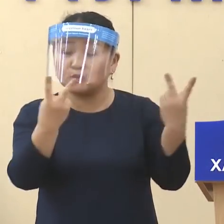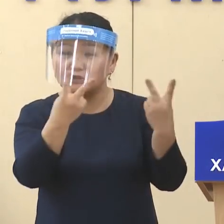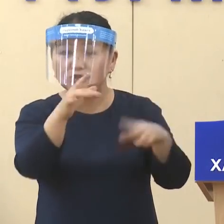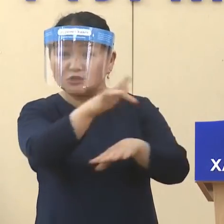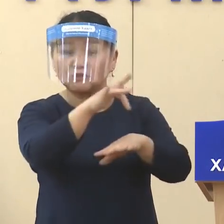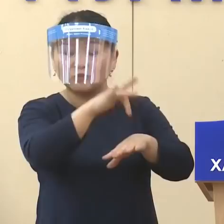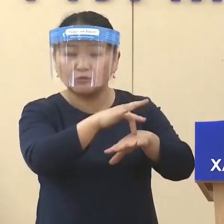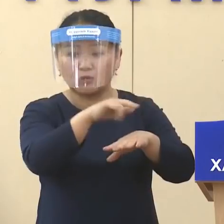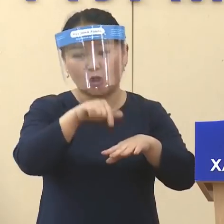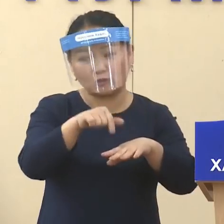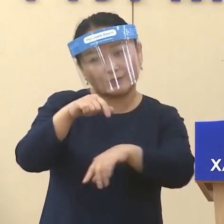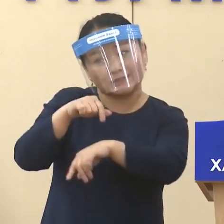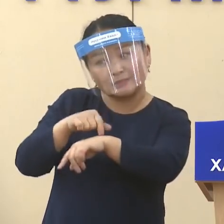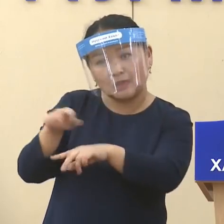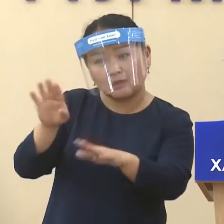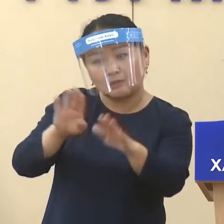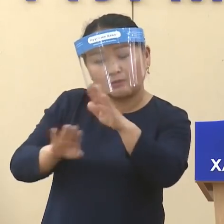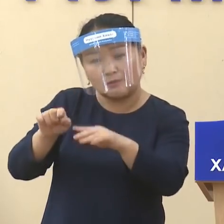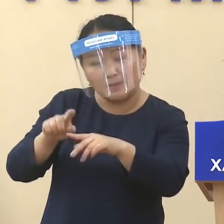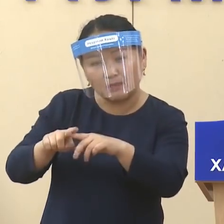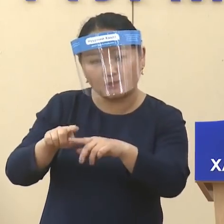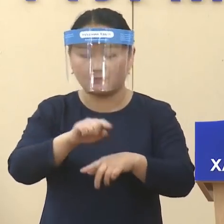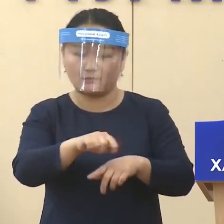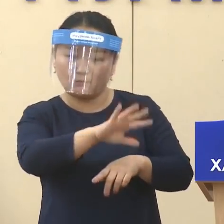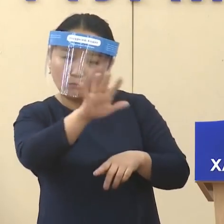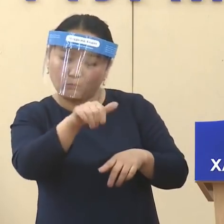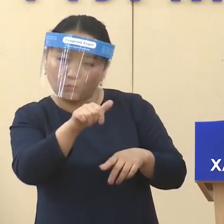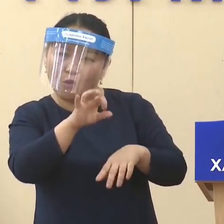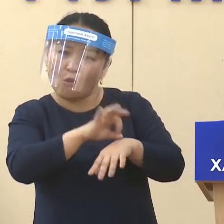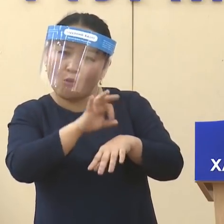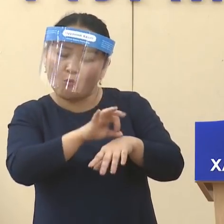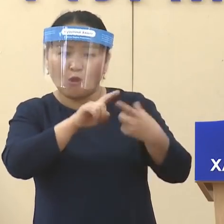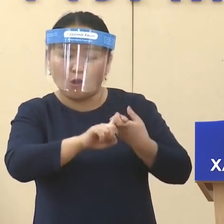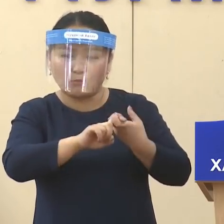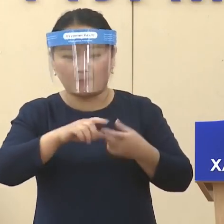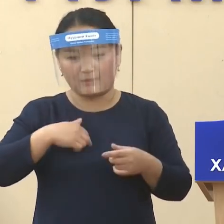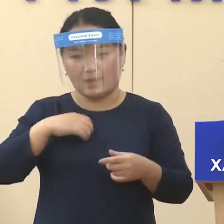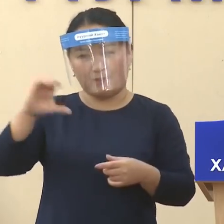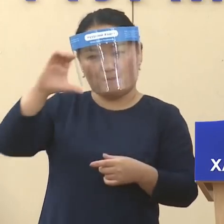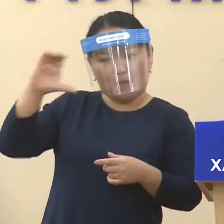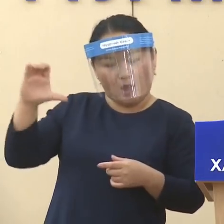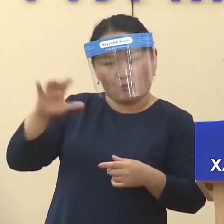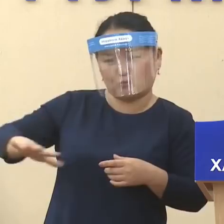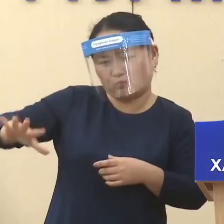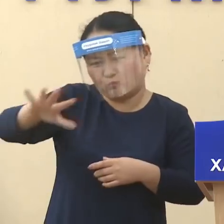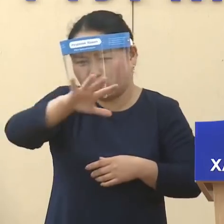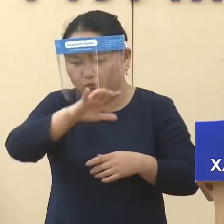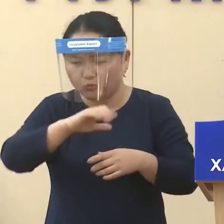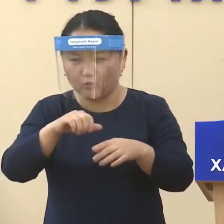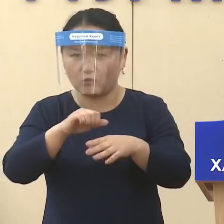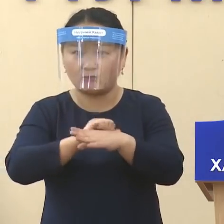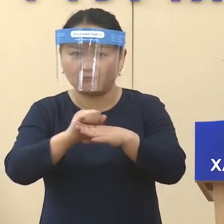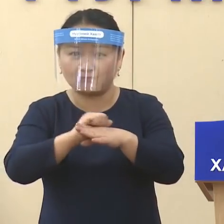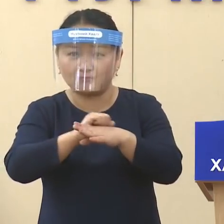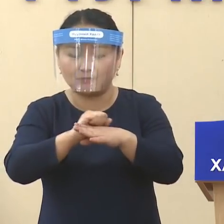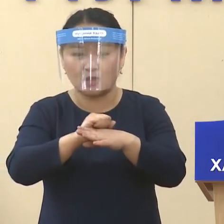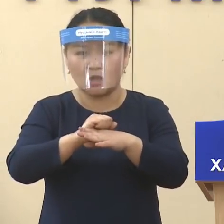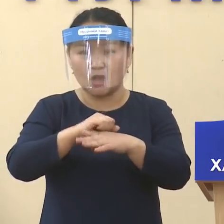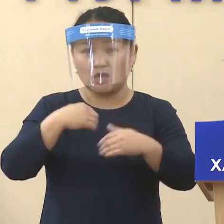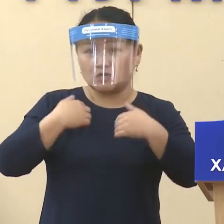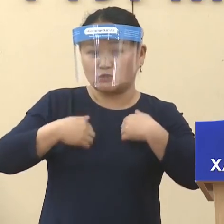дээр үндэслэн за байгуулгын бэлэн байдлын төлөвлөгөөнд тодтгол хийж шуурхай хариу арга хэмжээний багуудыг томилгоожуулан